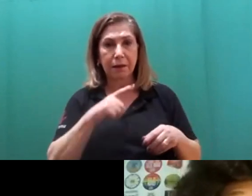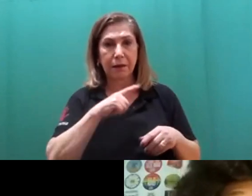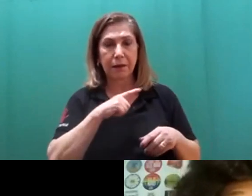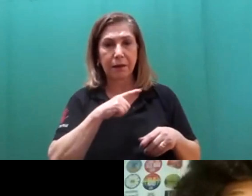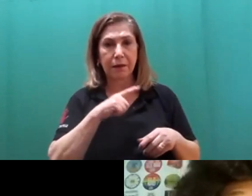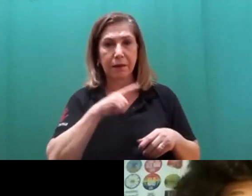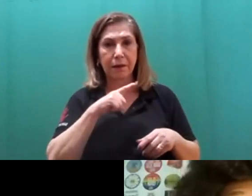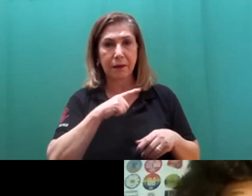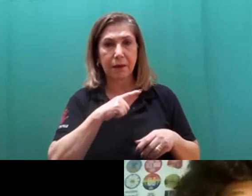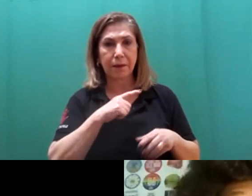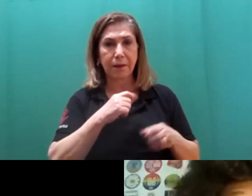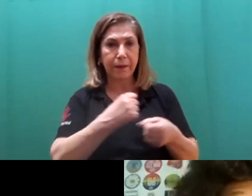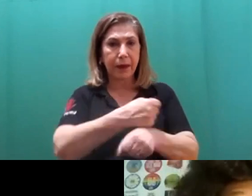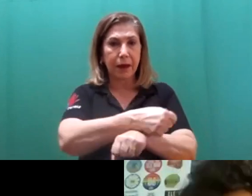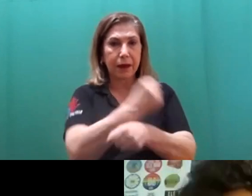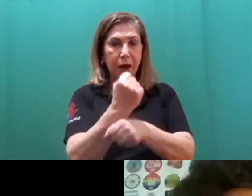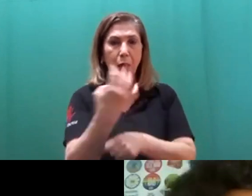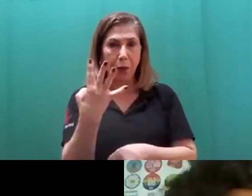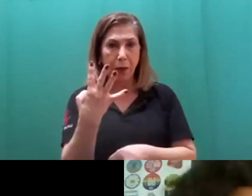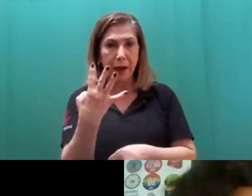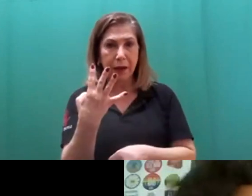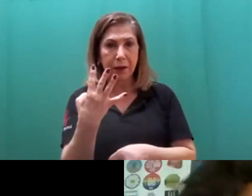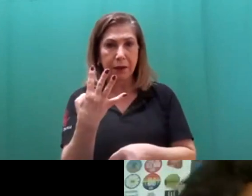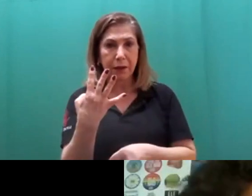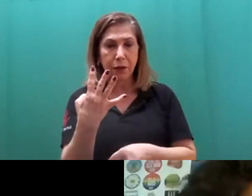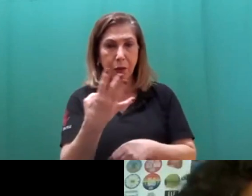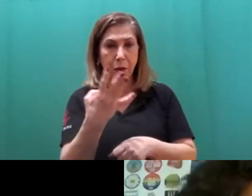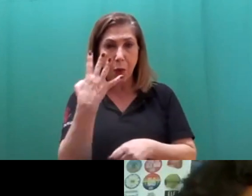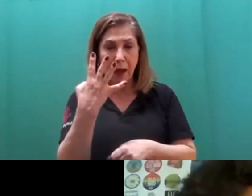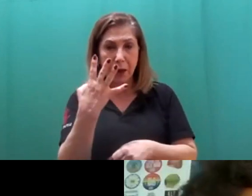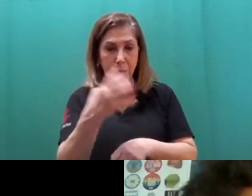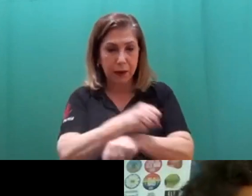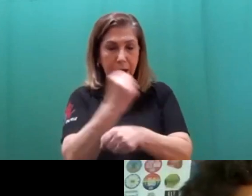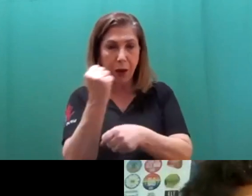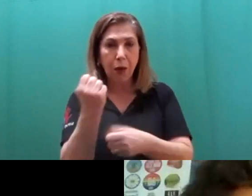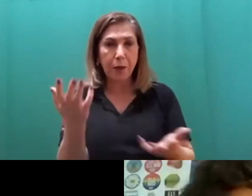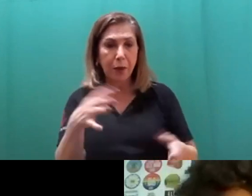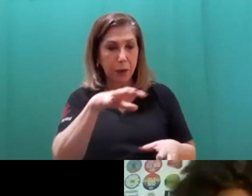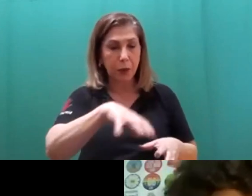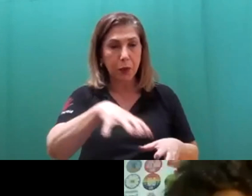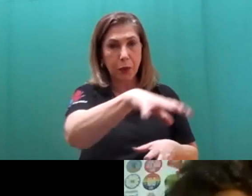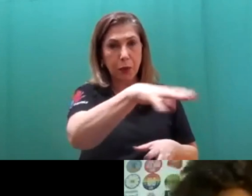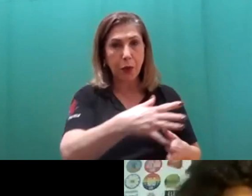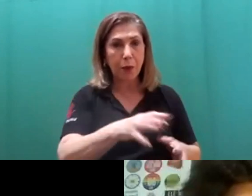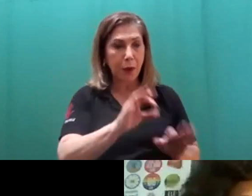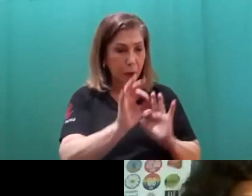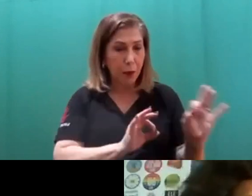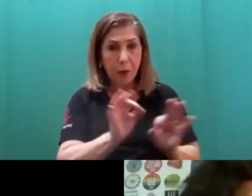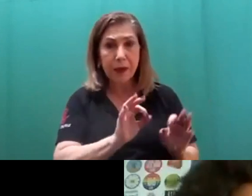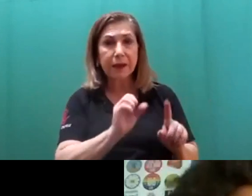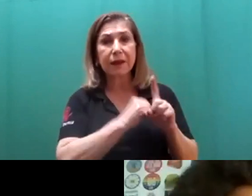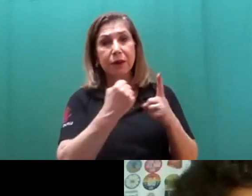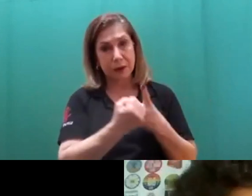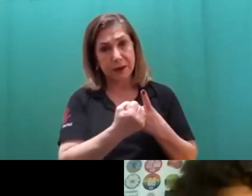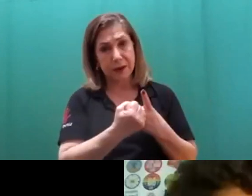4 quilombos urbanos, e aí esses pontos de resistência, esses processos ainda estão lá, organizando as sociedades, organizando